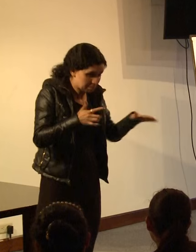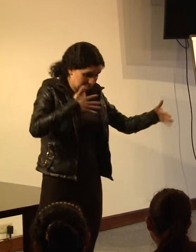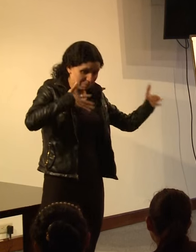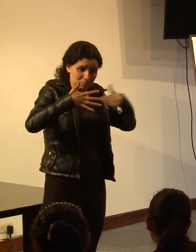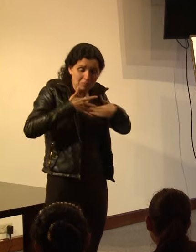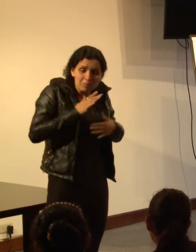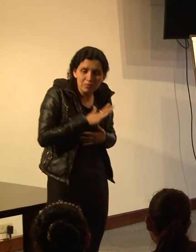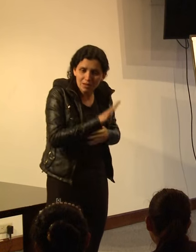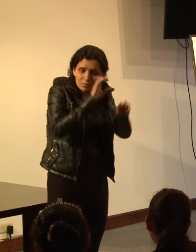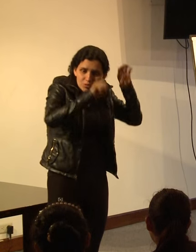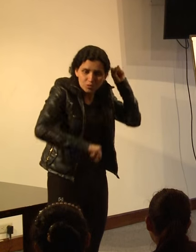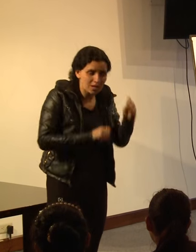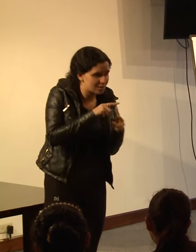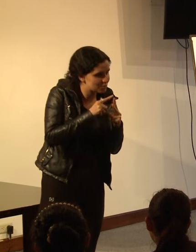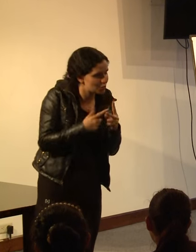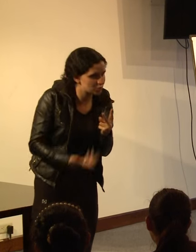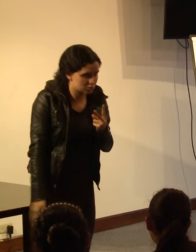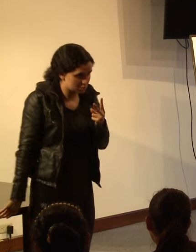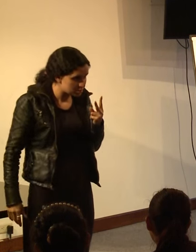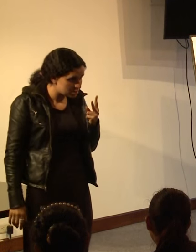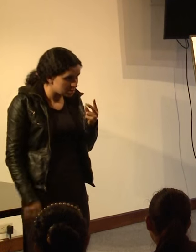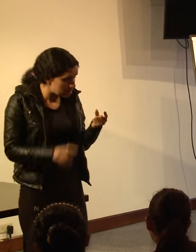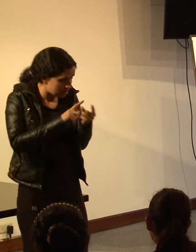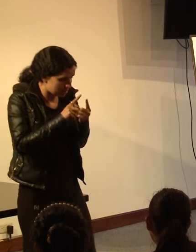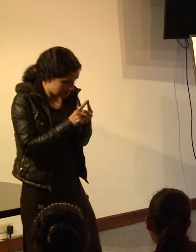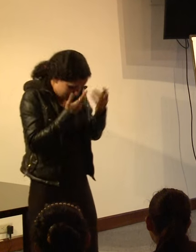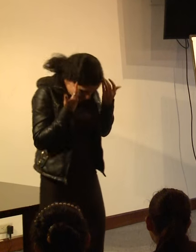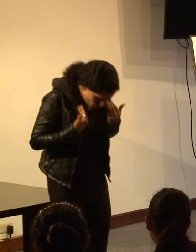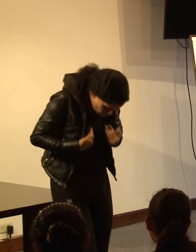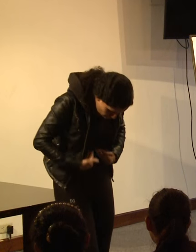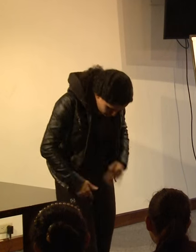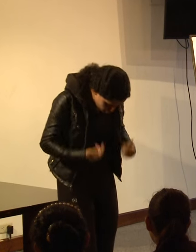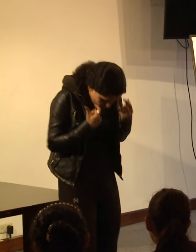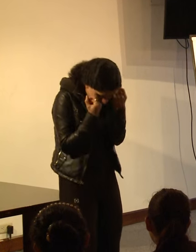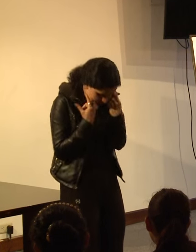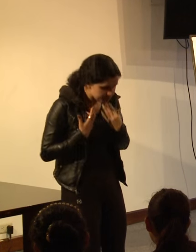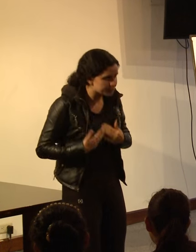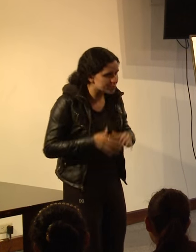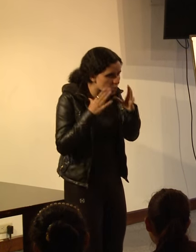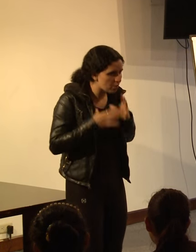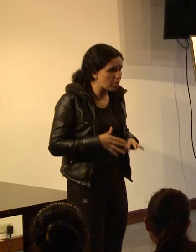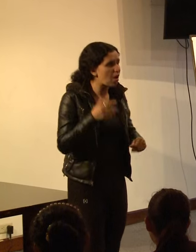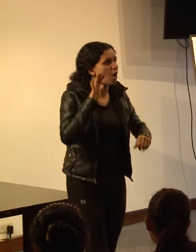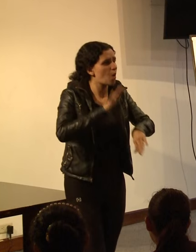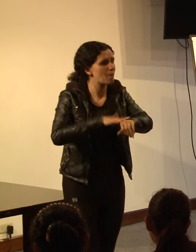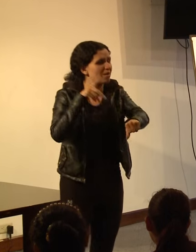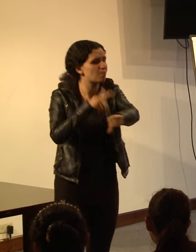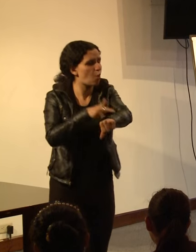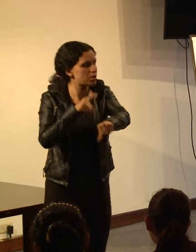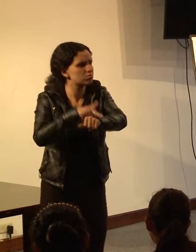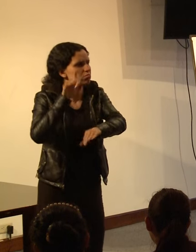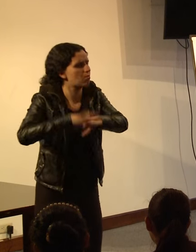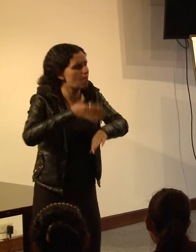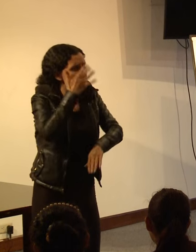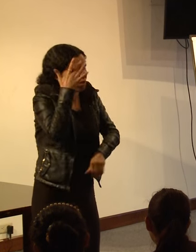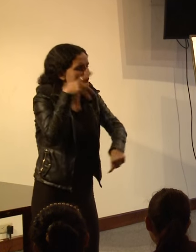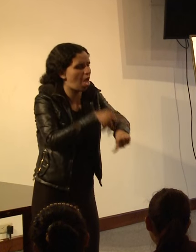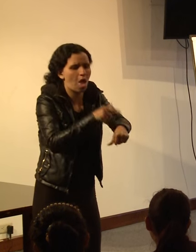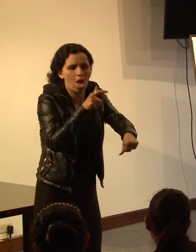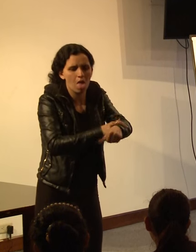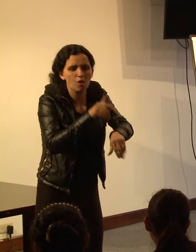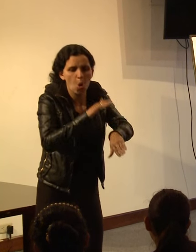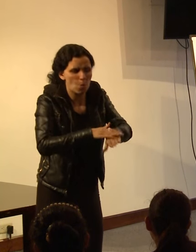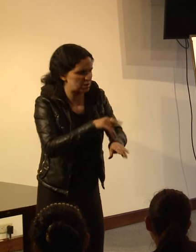esas dos grandes posibilidades. Primero, entenderse con su cuerpo. Fíjense que, por ejemplo, todo el tema del bullying, ¿a qué se refiere en buena parte?